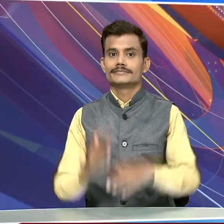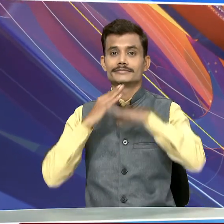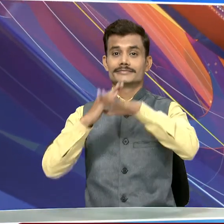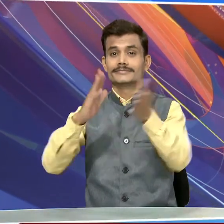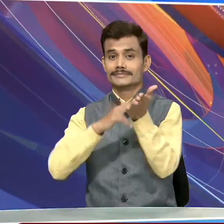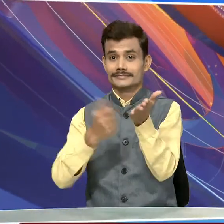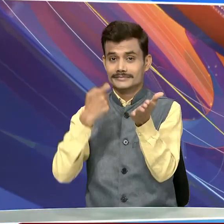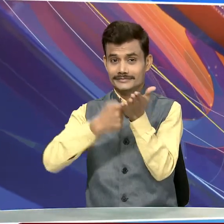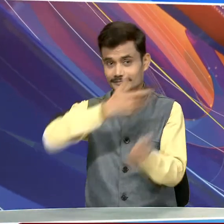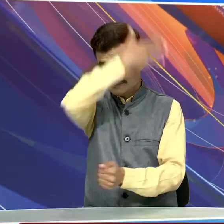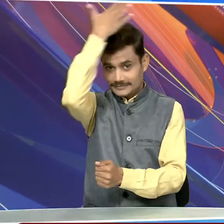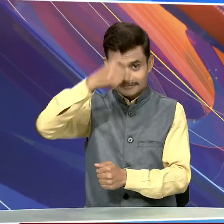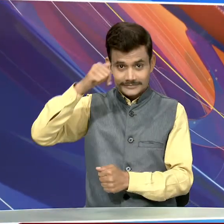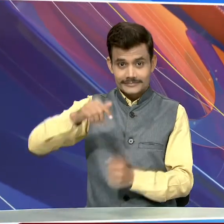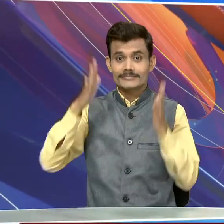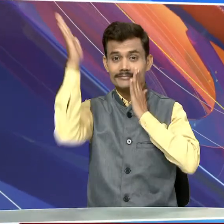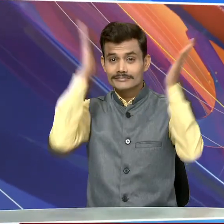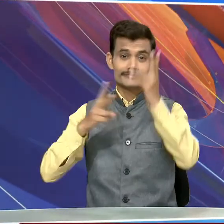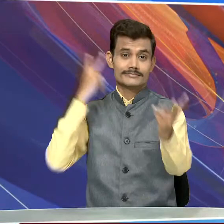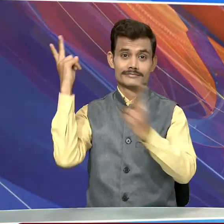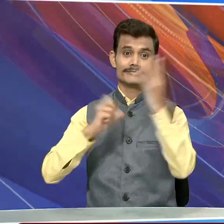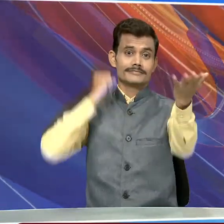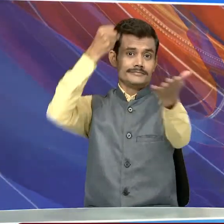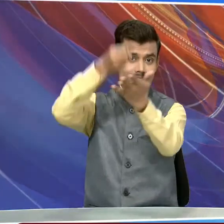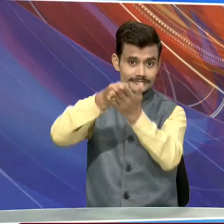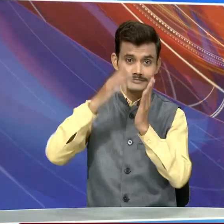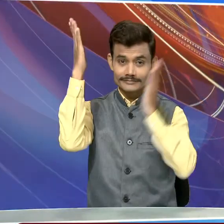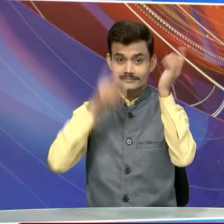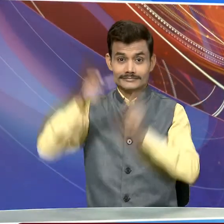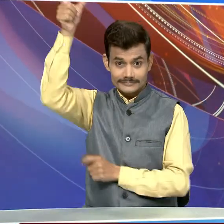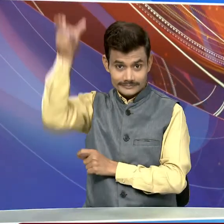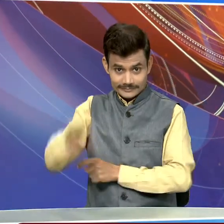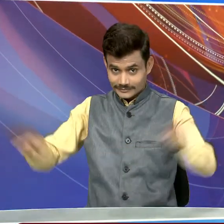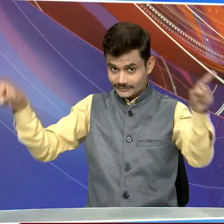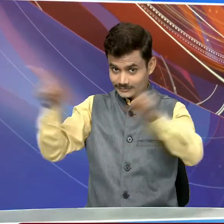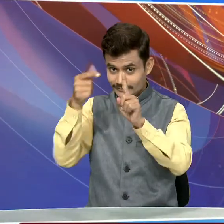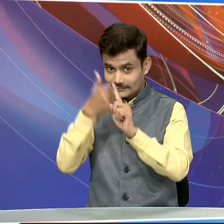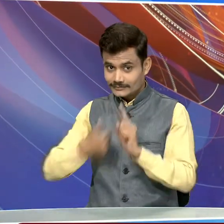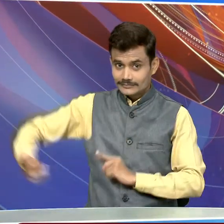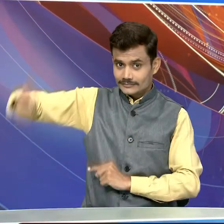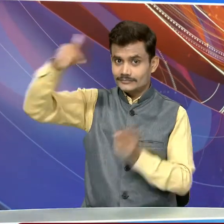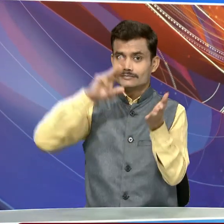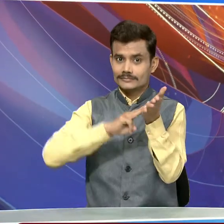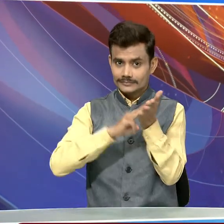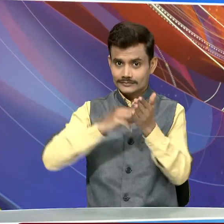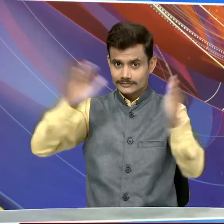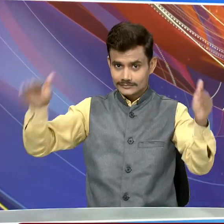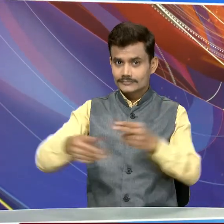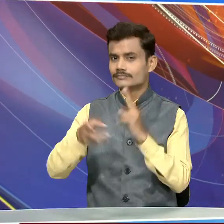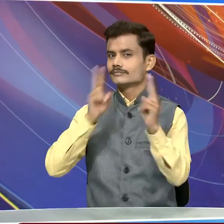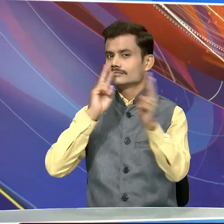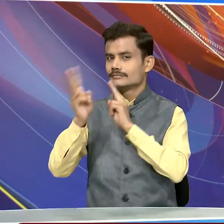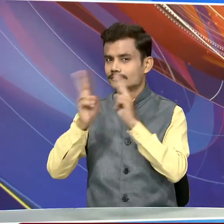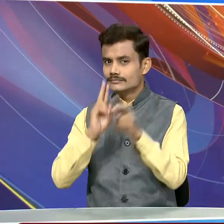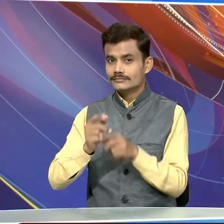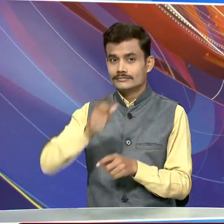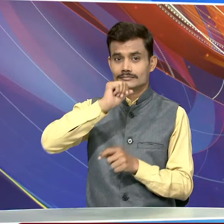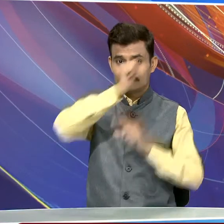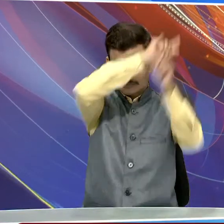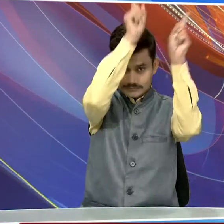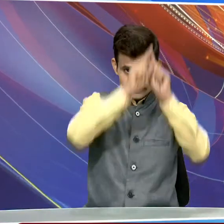रक्षा मंत्री राजनाथ सिंह मलेशिया दौरे पर, अपने मलेशियाई समकक्ष दातो सेरी मोहम्मद हसन के साथ करेंगे द्विपक्षीय